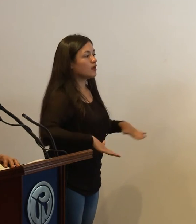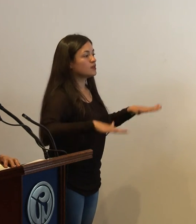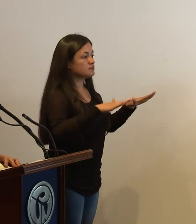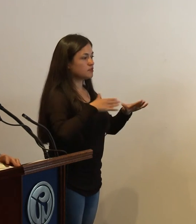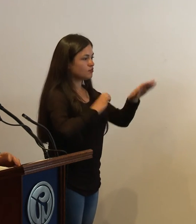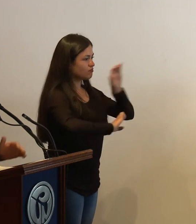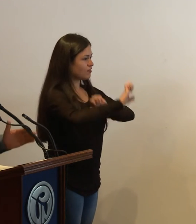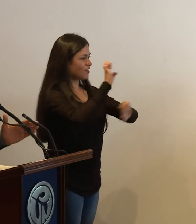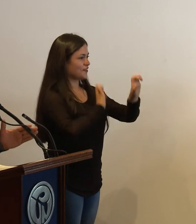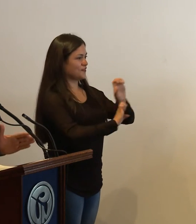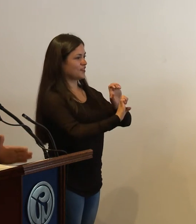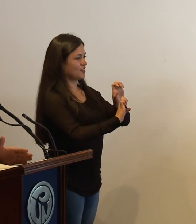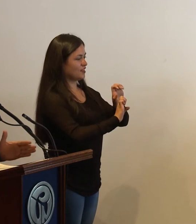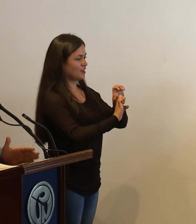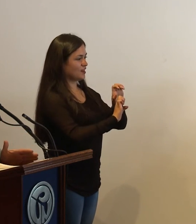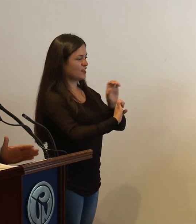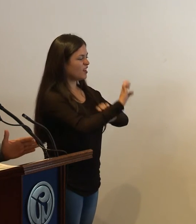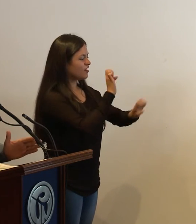de defender